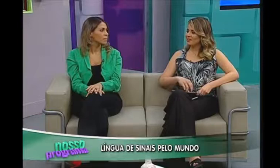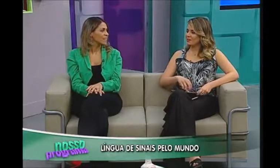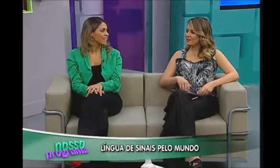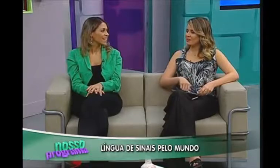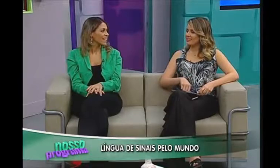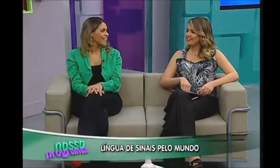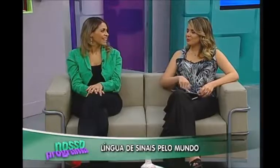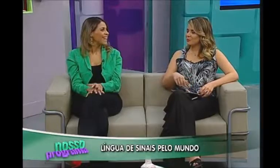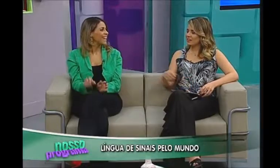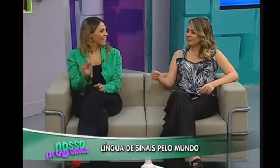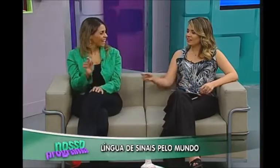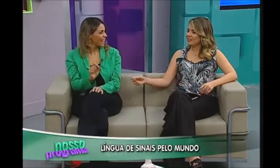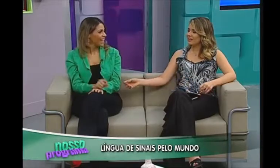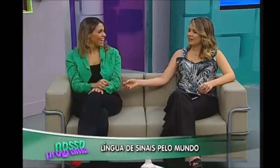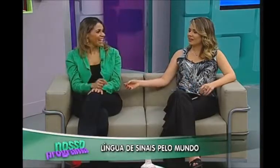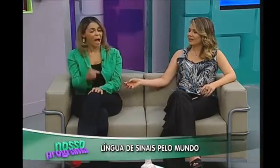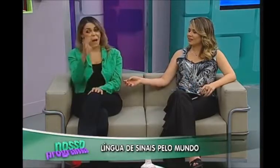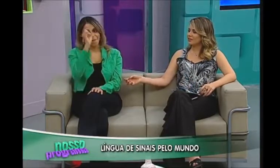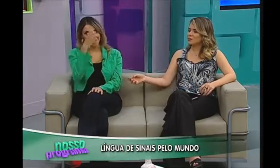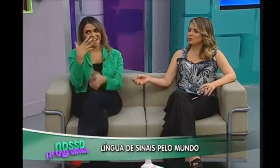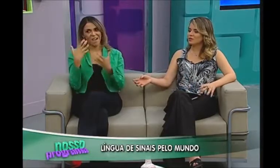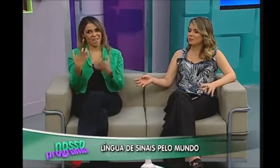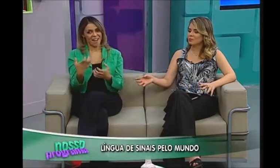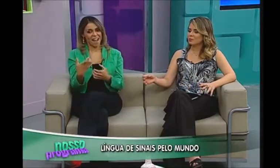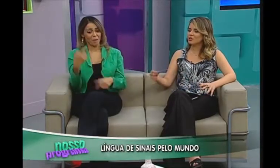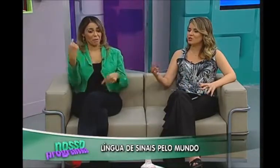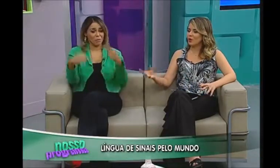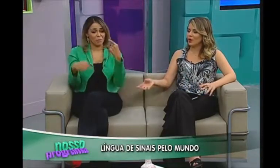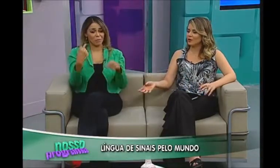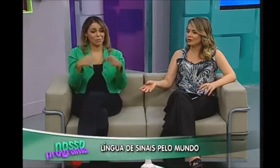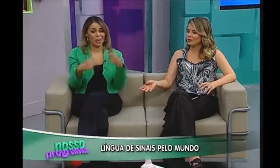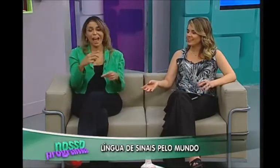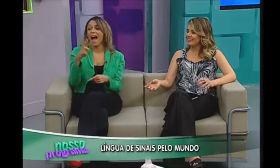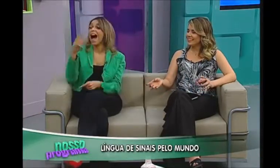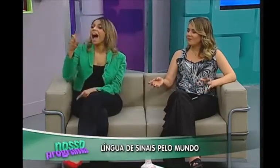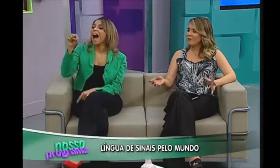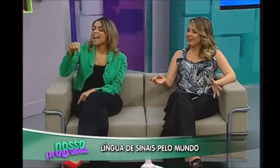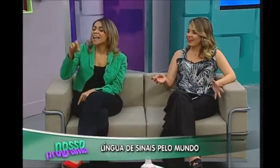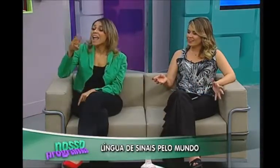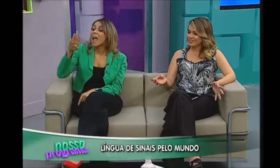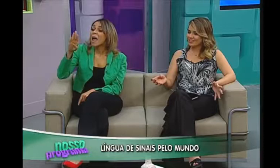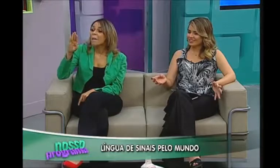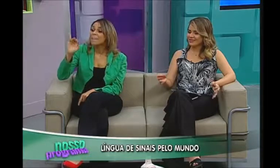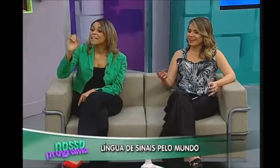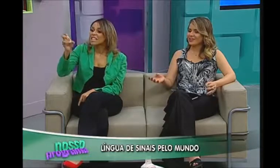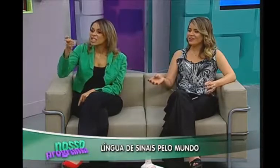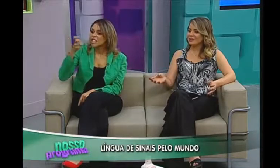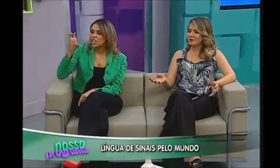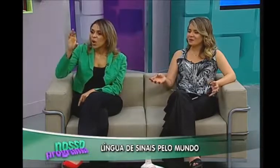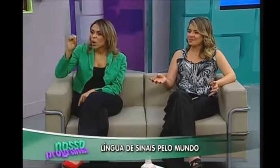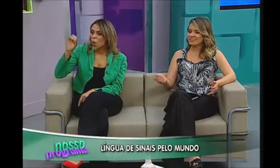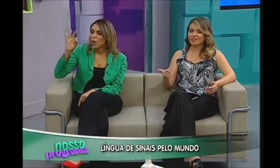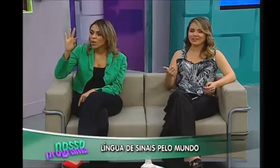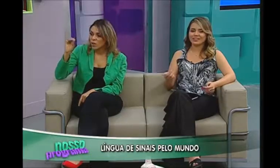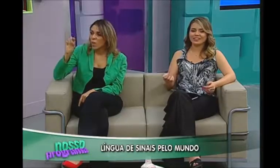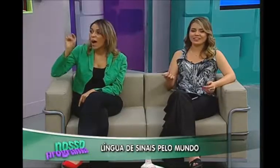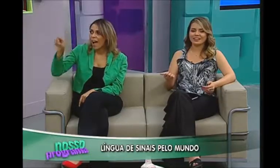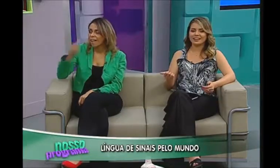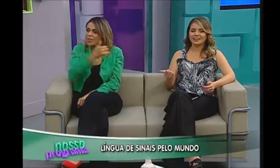quero aprender então, porque já tem a discussão do biscoito e bolacha entre o carioca e paulista. Agora tem até